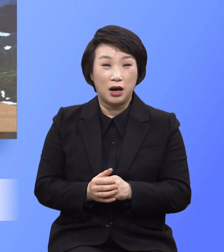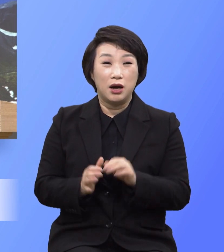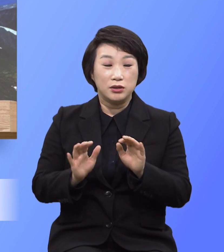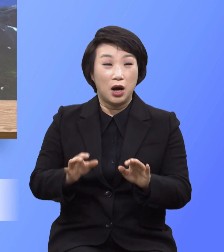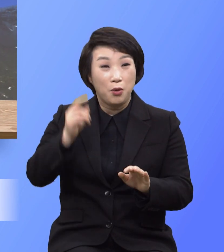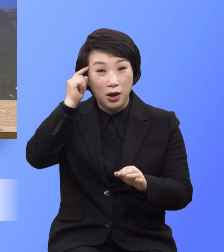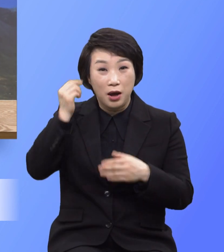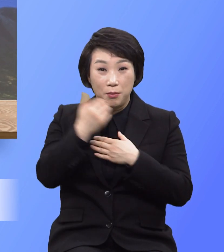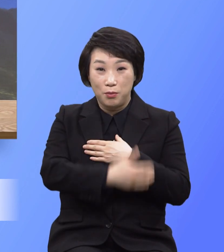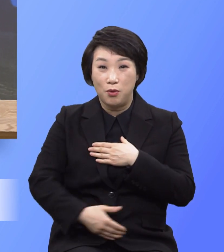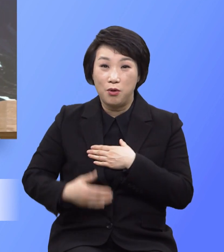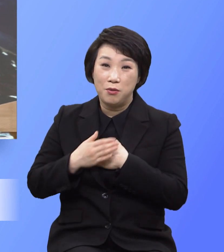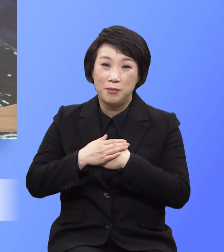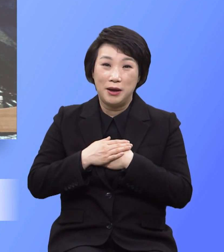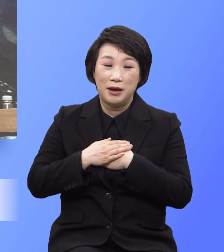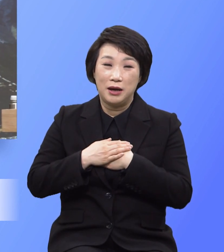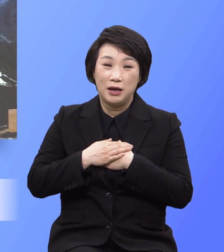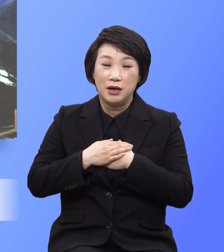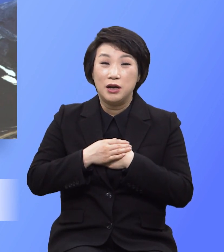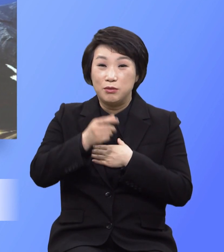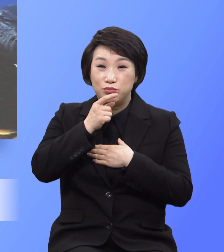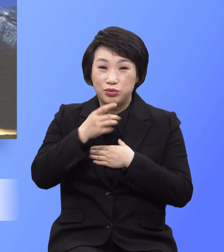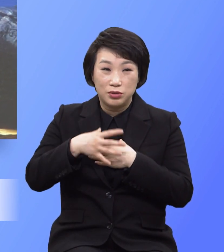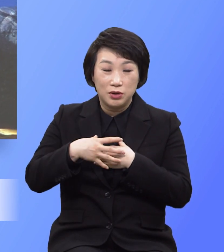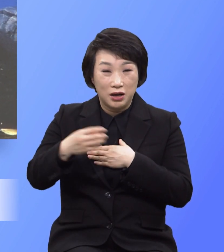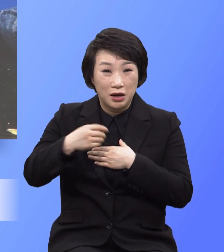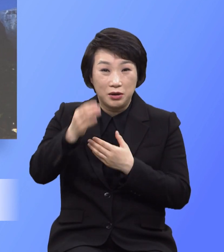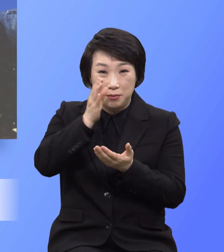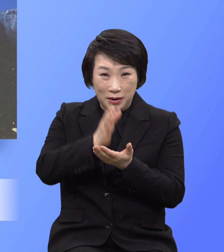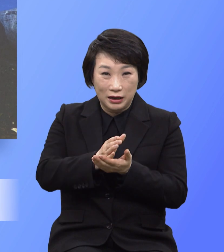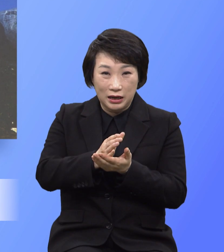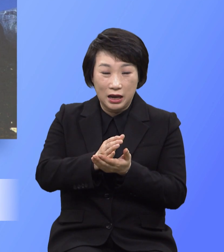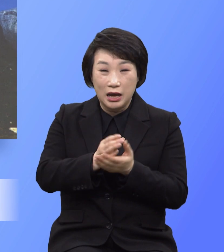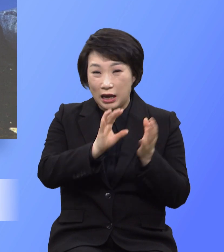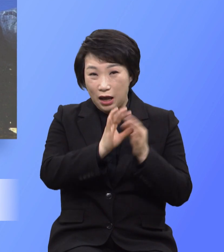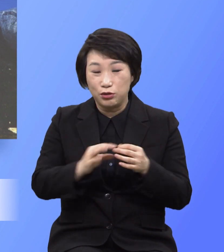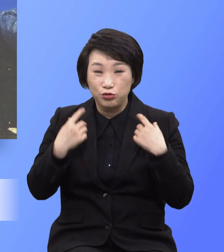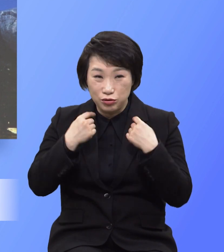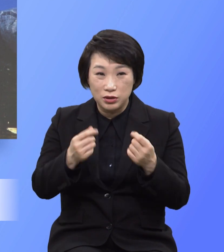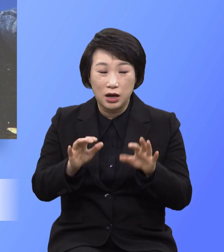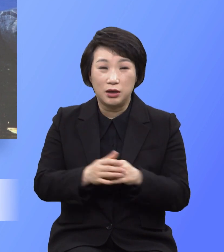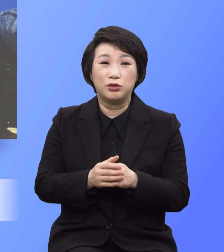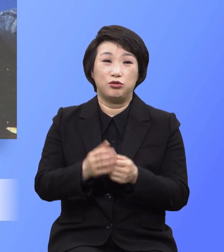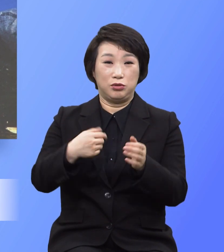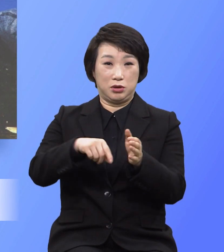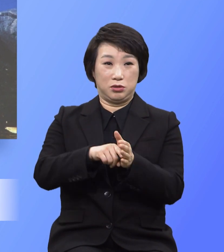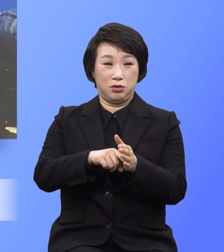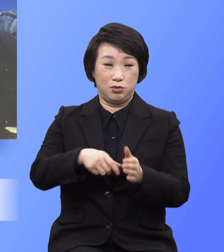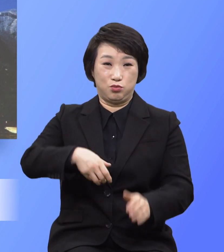자기 몸에 이 수분을 보존해가면서 지켜가잖아요. 그게 중동